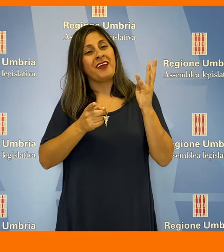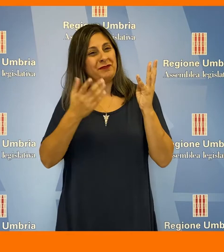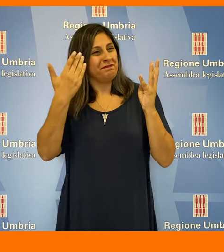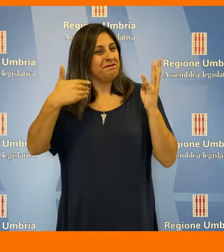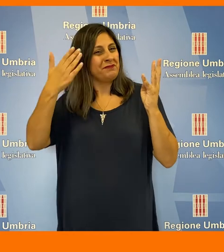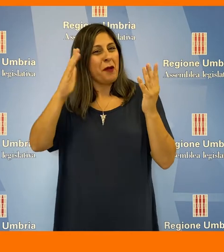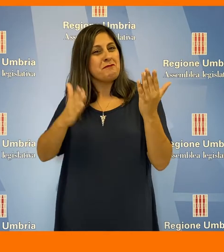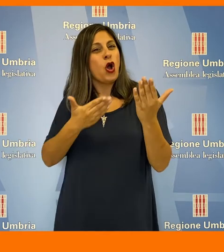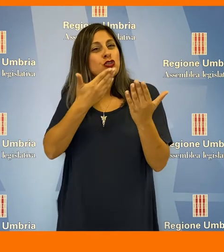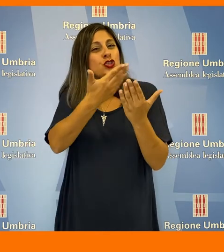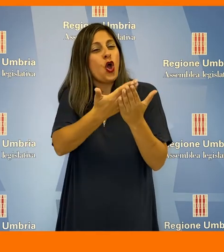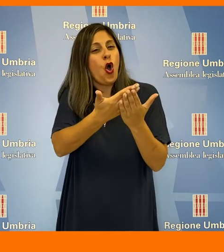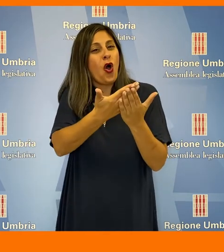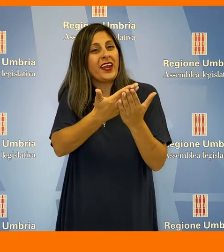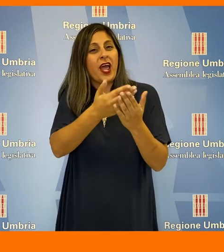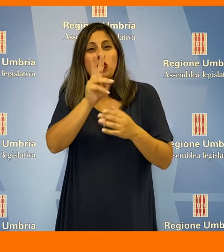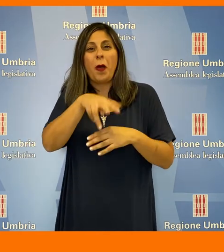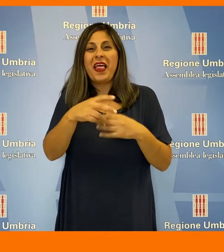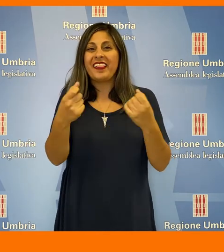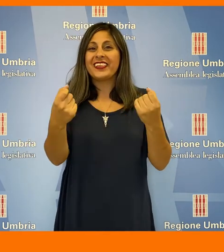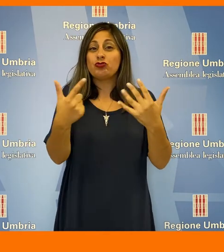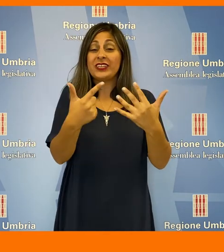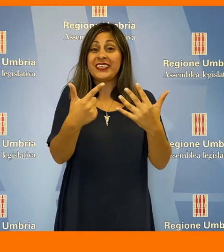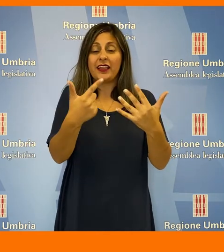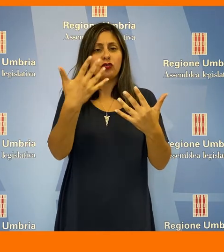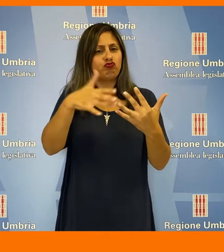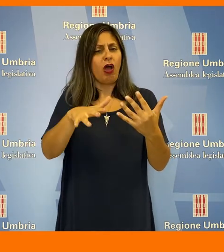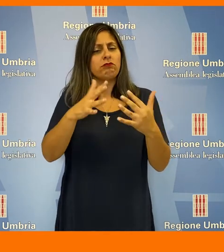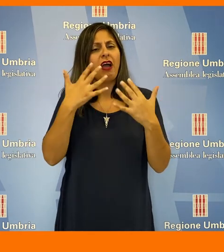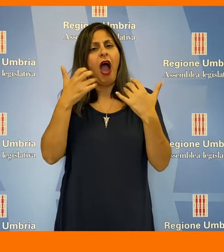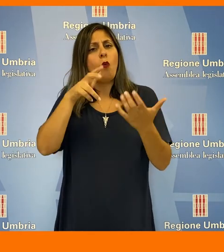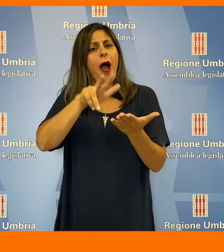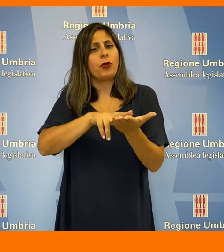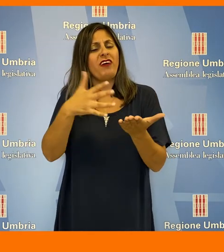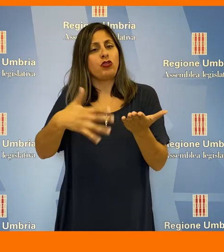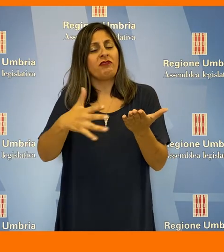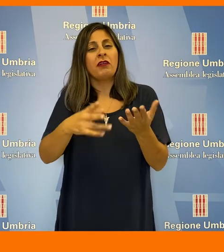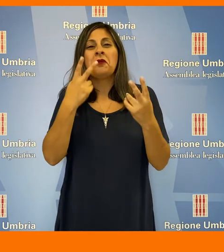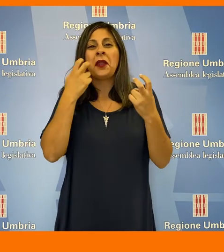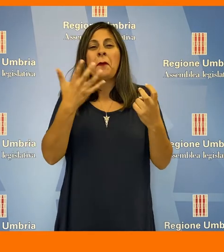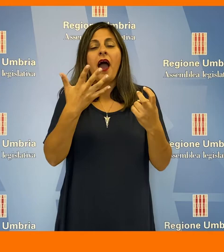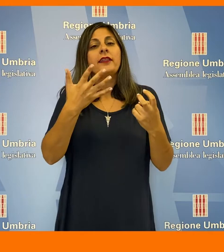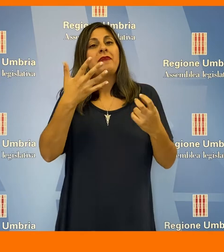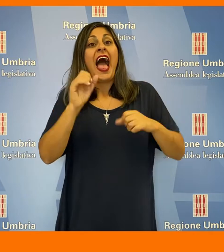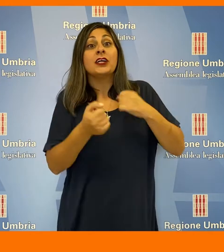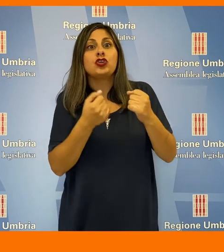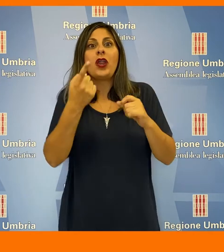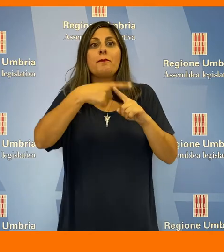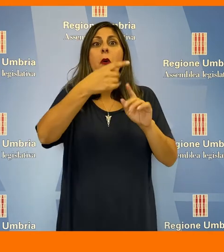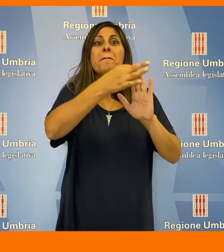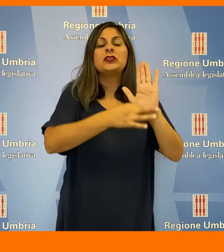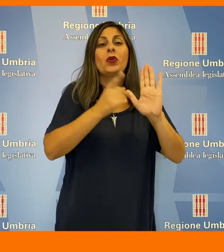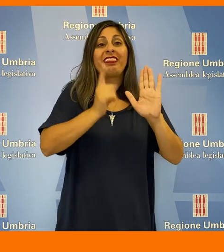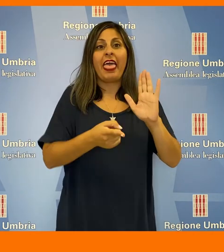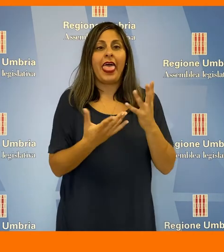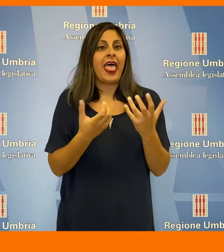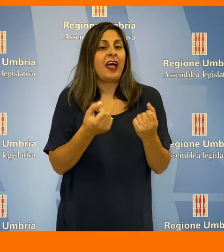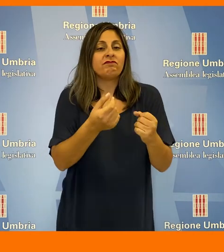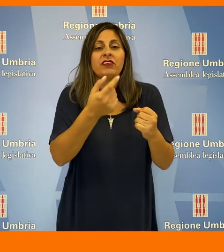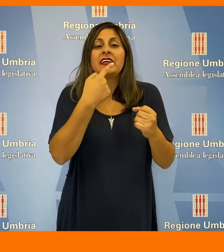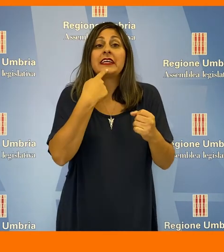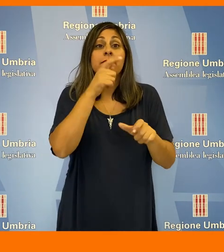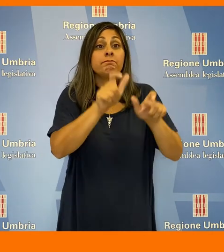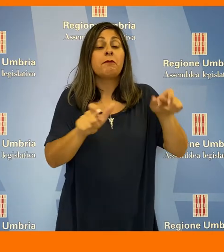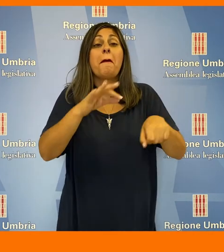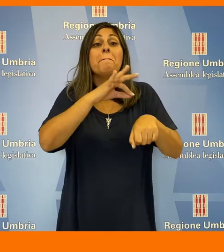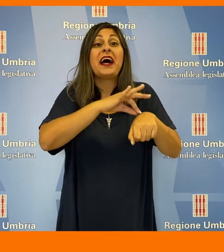seguito alla mozione del 2017 approvata dall'Aula riguardante azioni e misure da mettere in campo